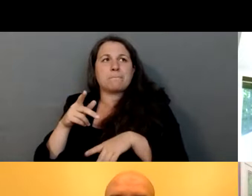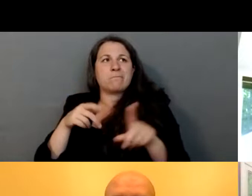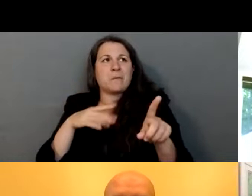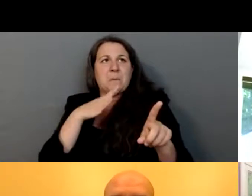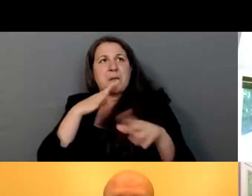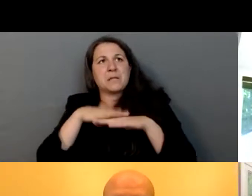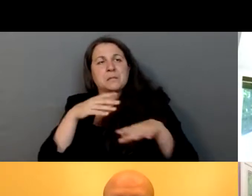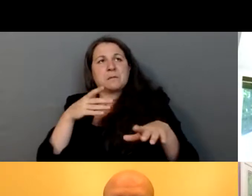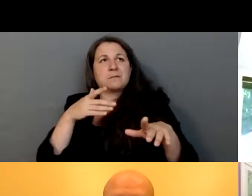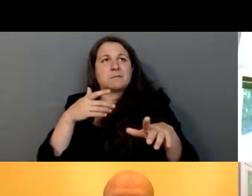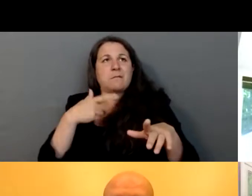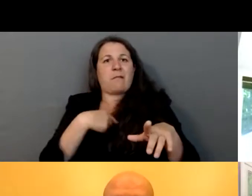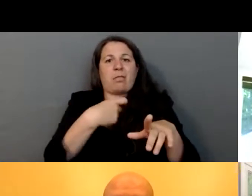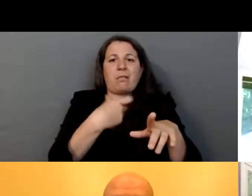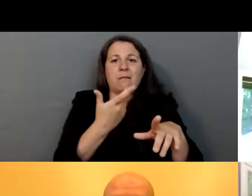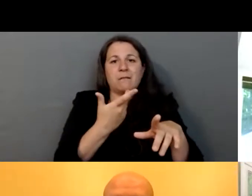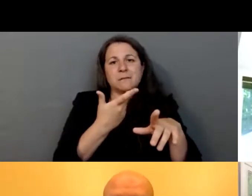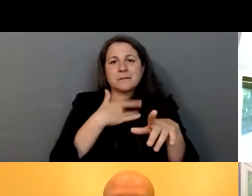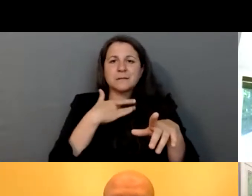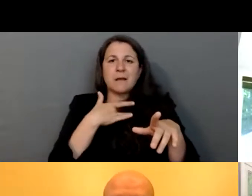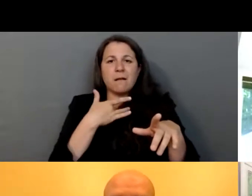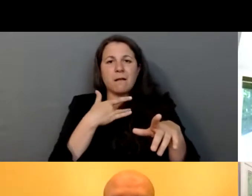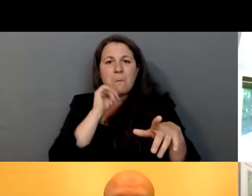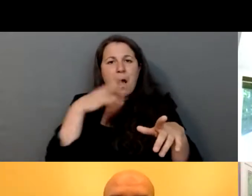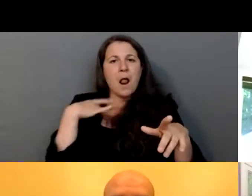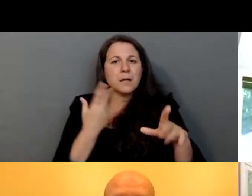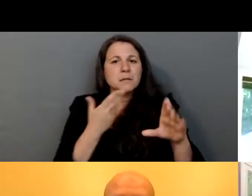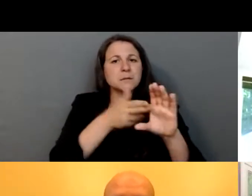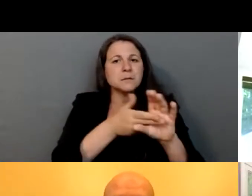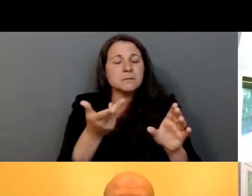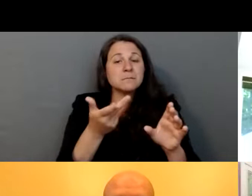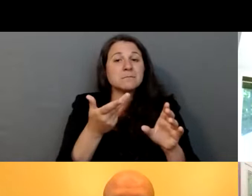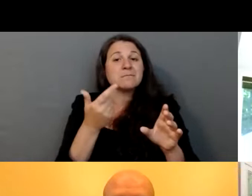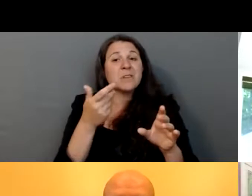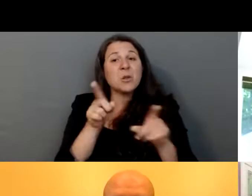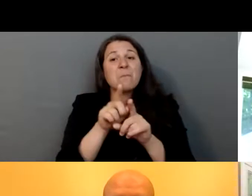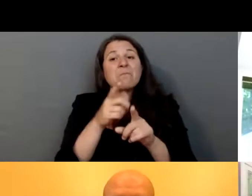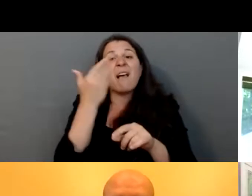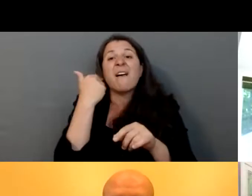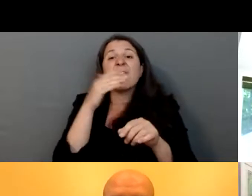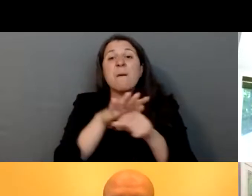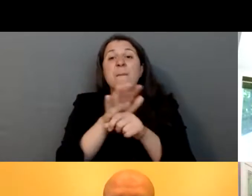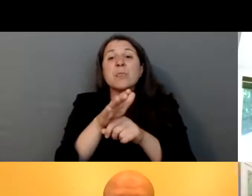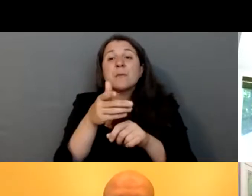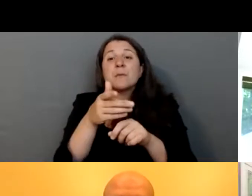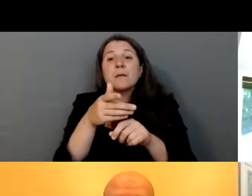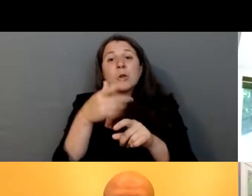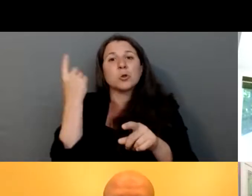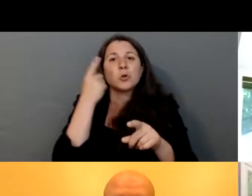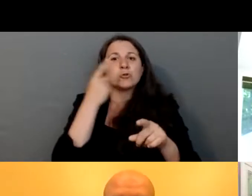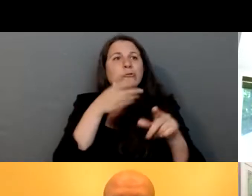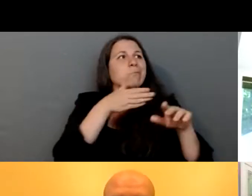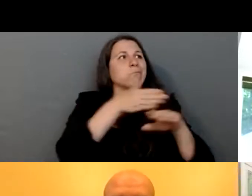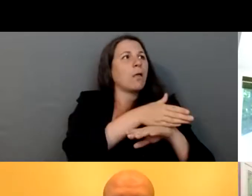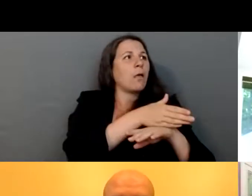y militer. Je parle dans un mode pré-pandémie où tout se faisait en personne, dans des lieux inaccessibles,